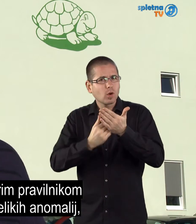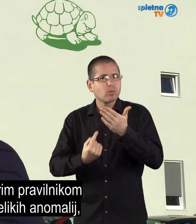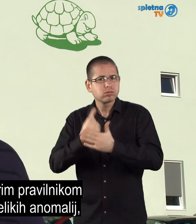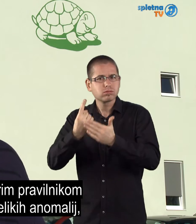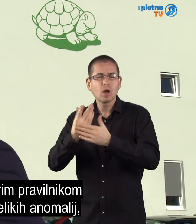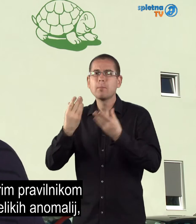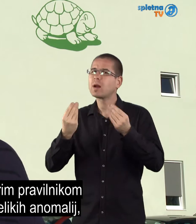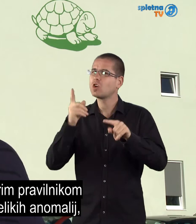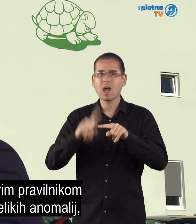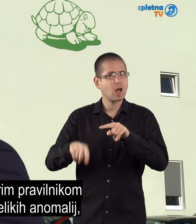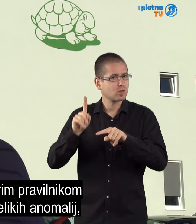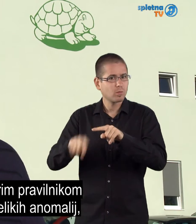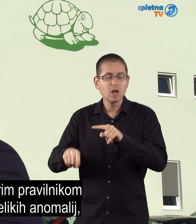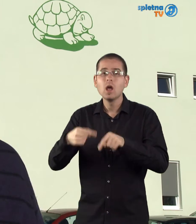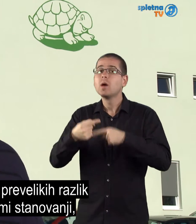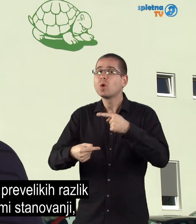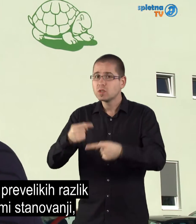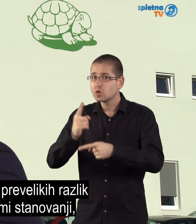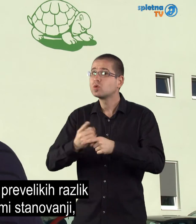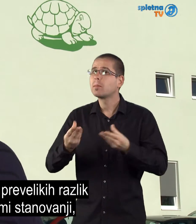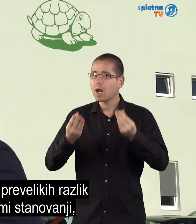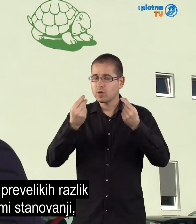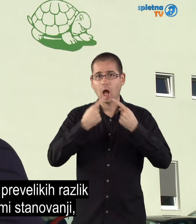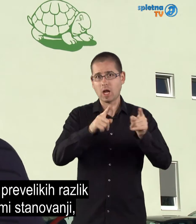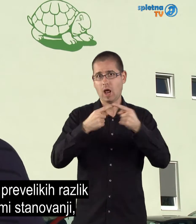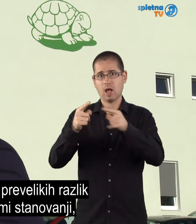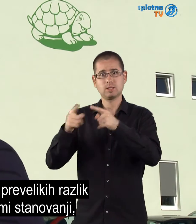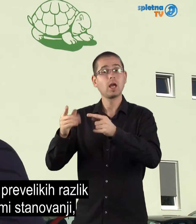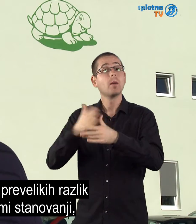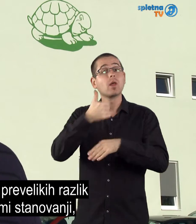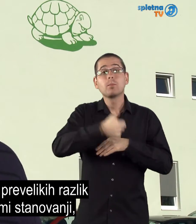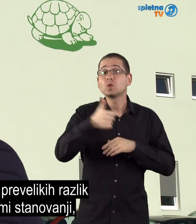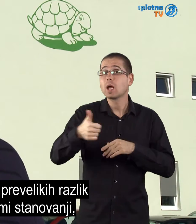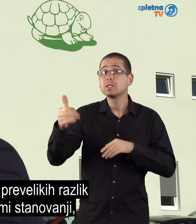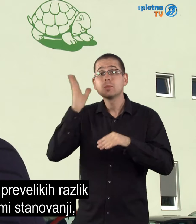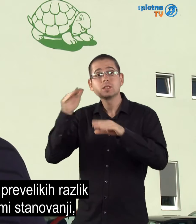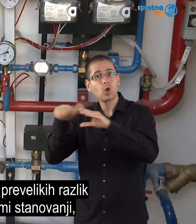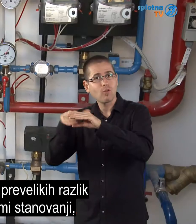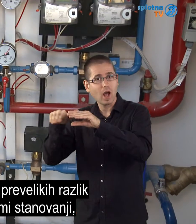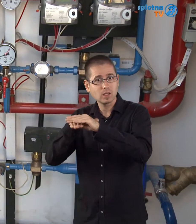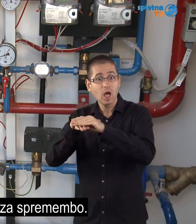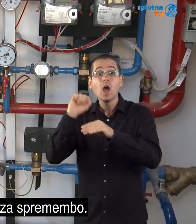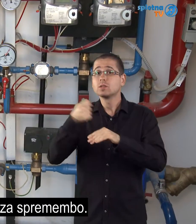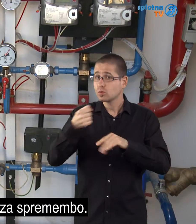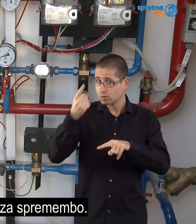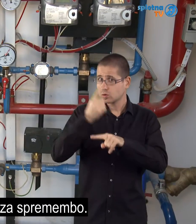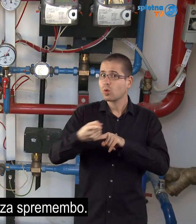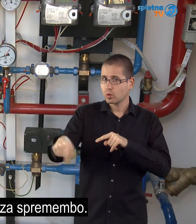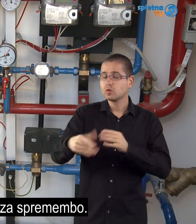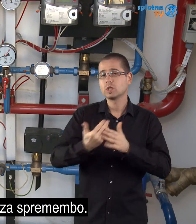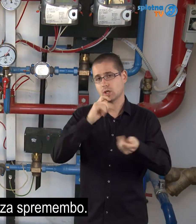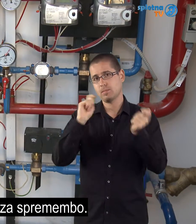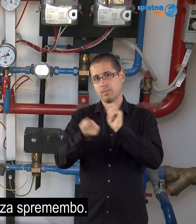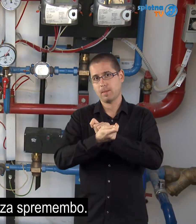do preveč anomalij in posledično tudi do prevelikih razlik med posameznimi stanovanji. Zato so se